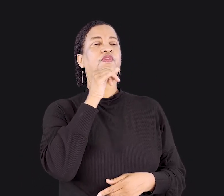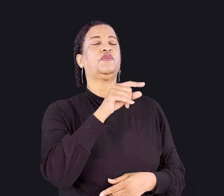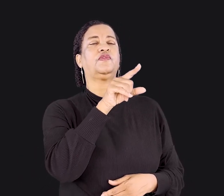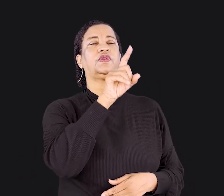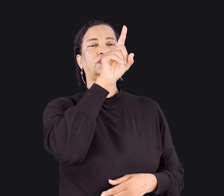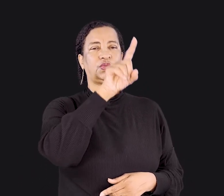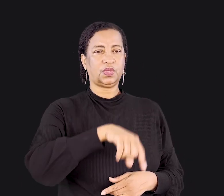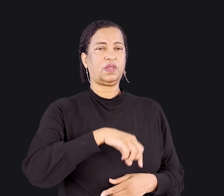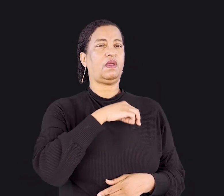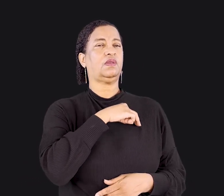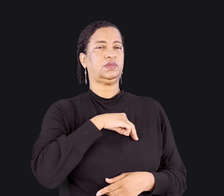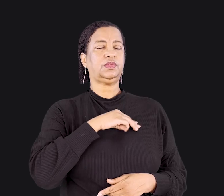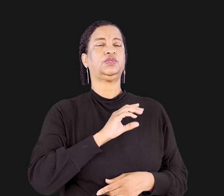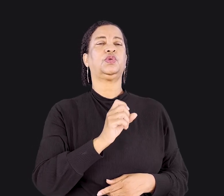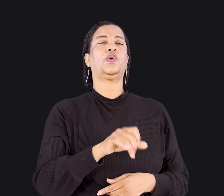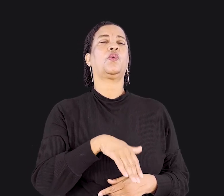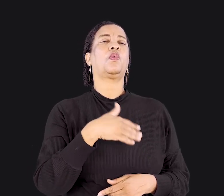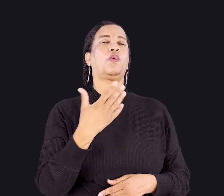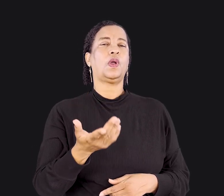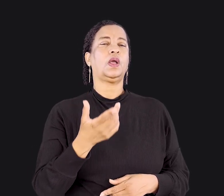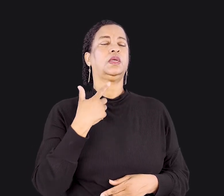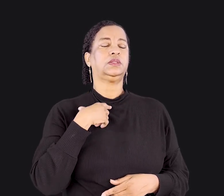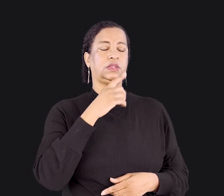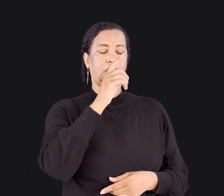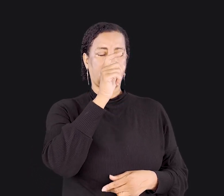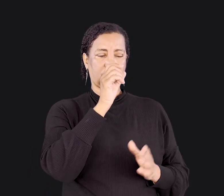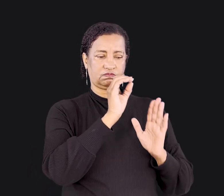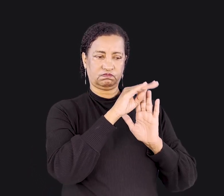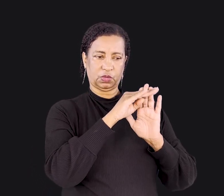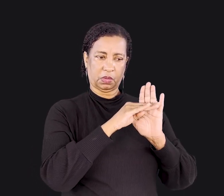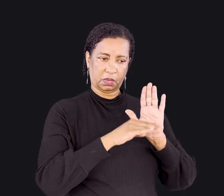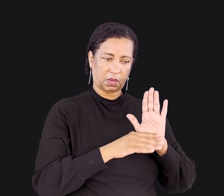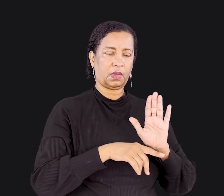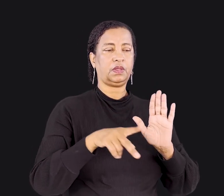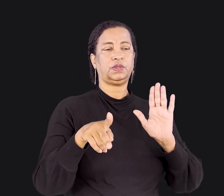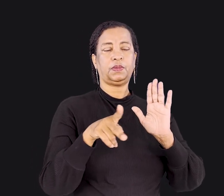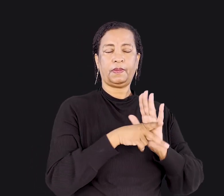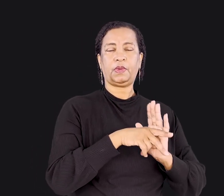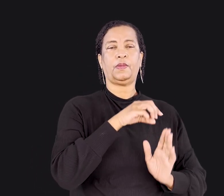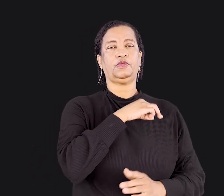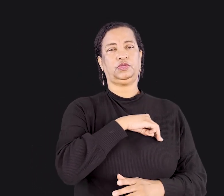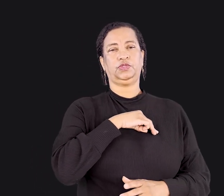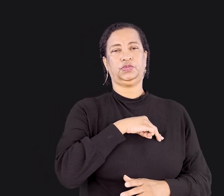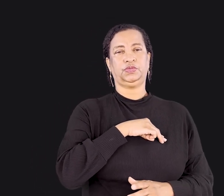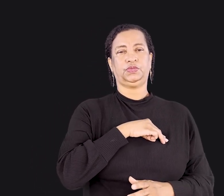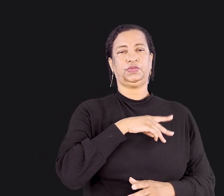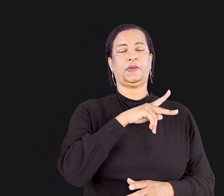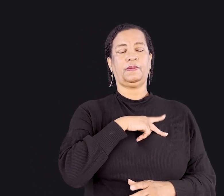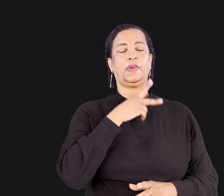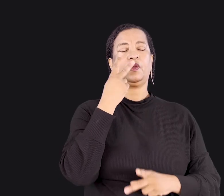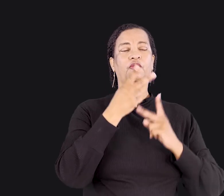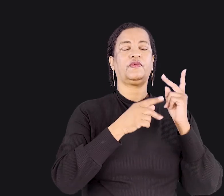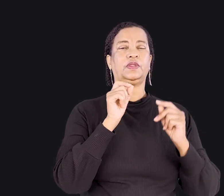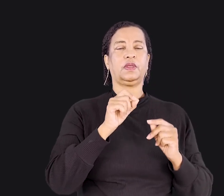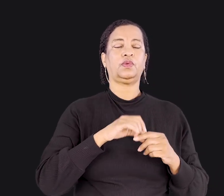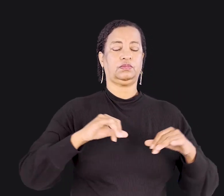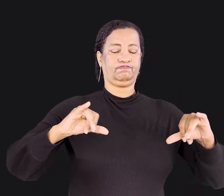o que é ser um ministro e quais são as credenciais de um ministro. Segundo Paulo, uma das credenciais é o